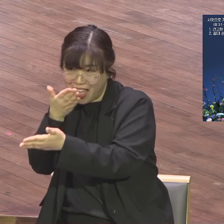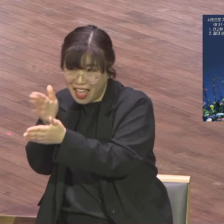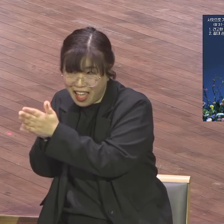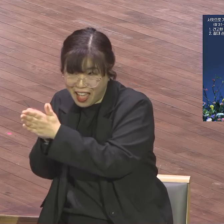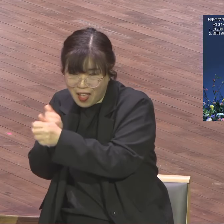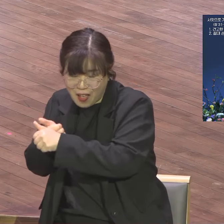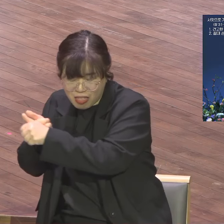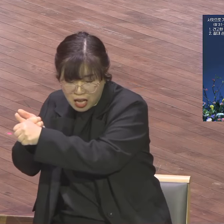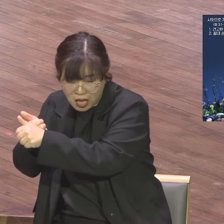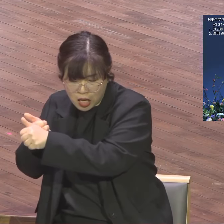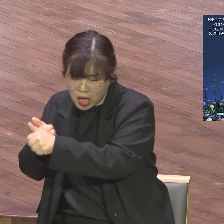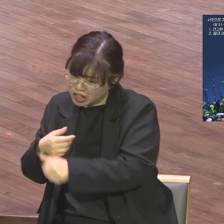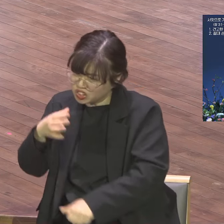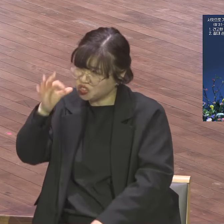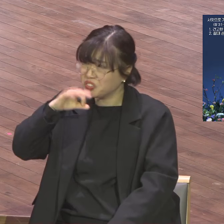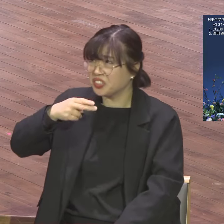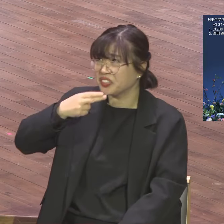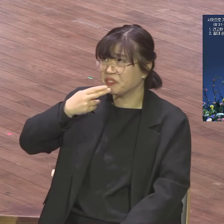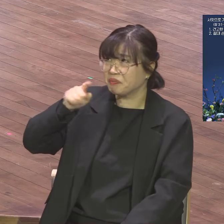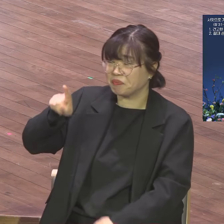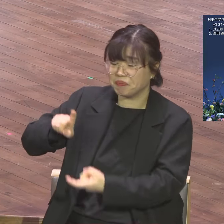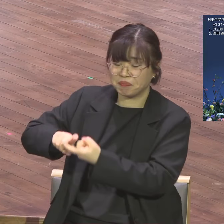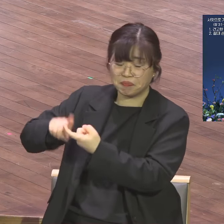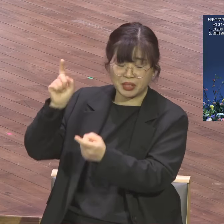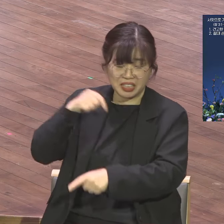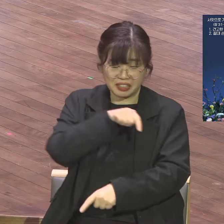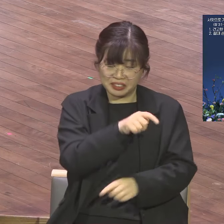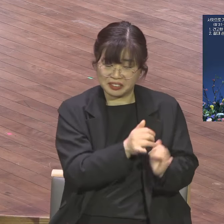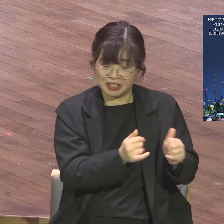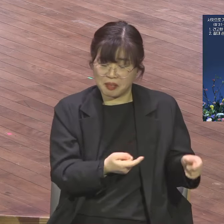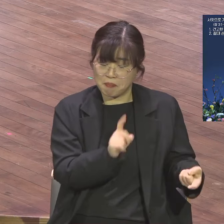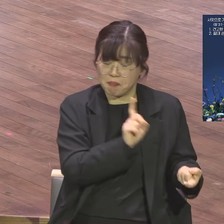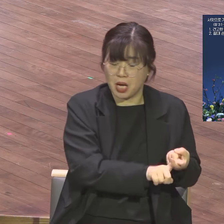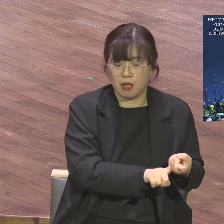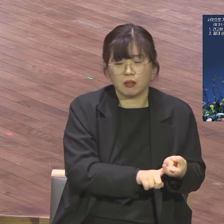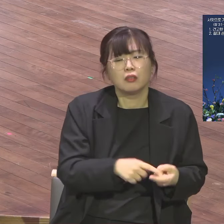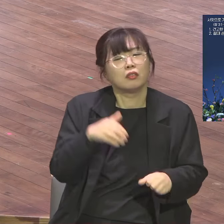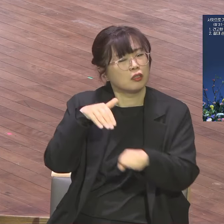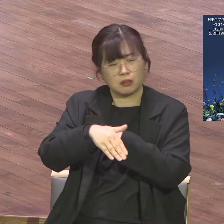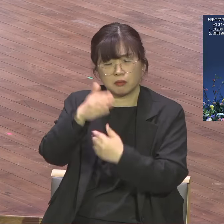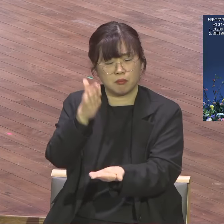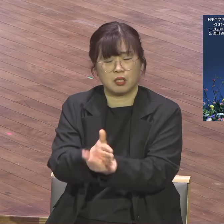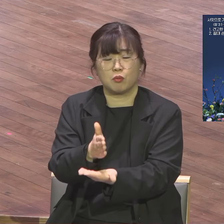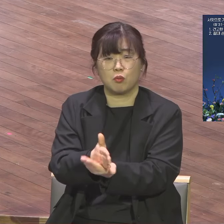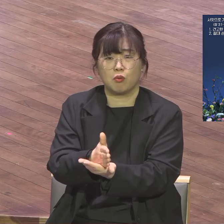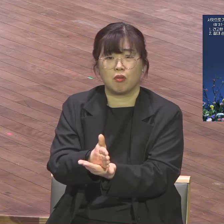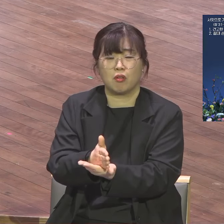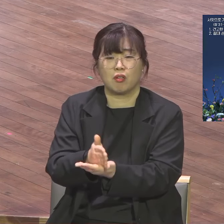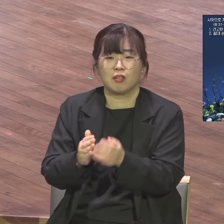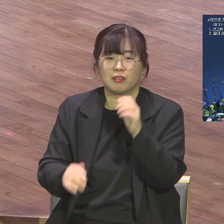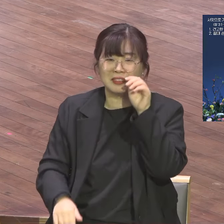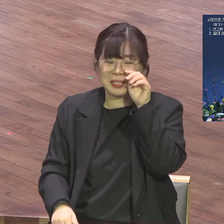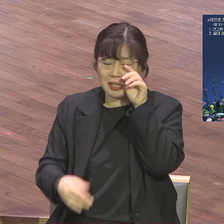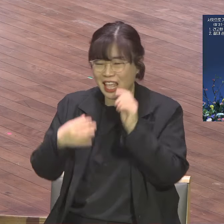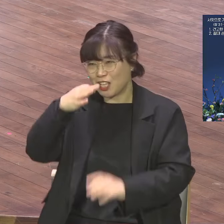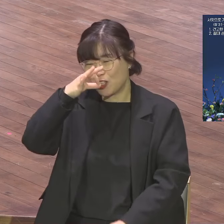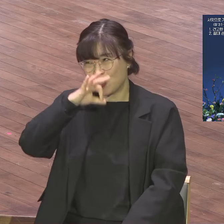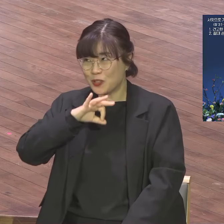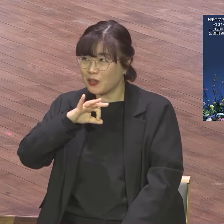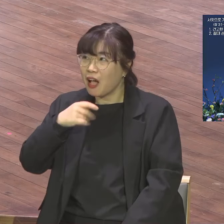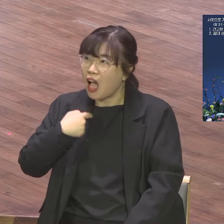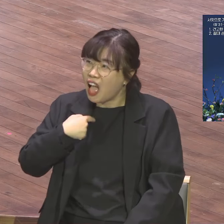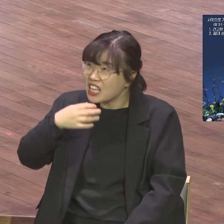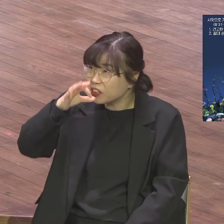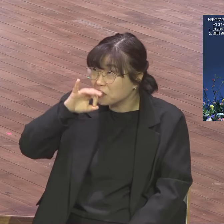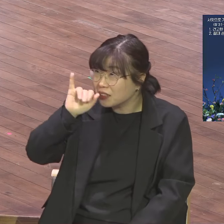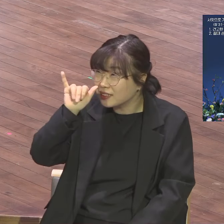이성적으로 바라볼 때 합리적이면 순종하고 비합리적이면 순종하지 않고 내가 유익이 되면 순종하고